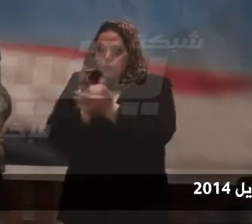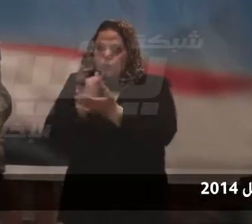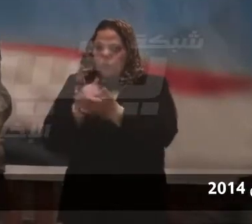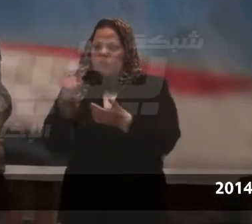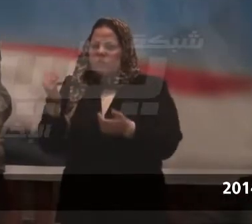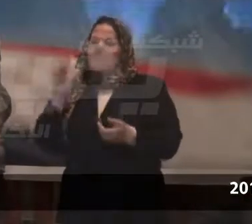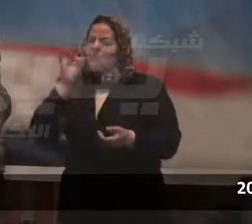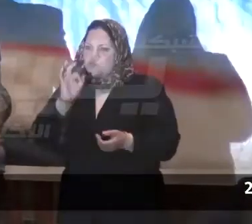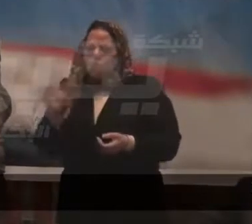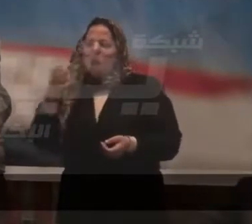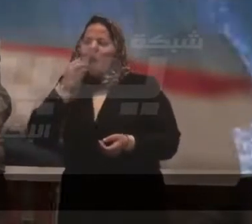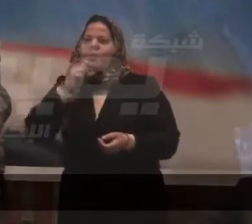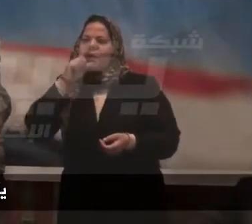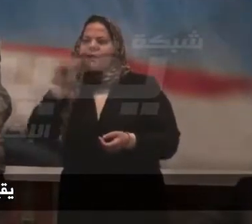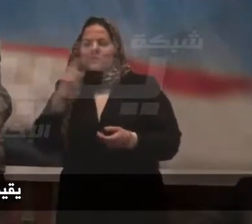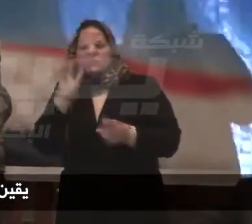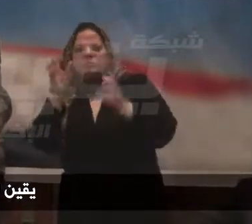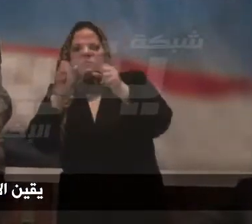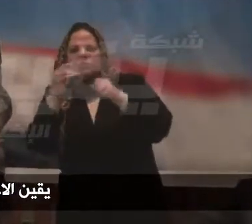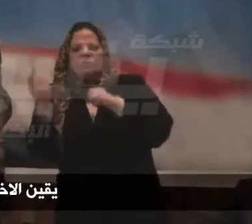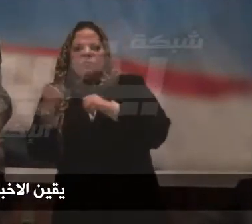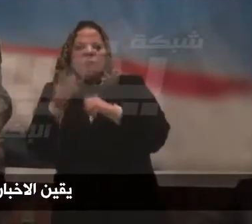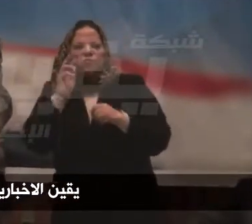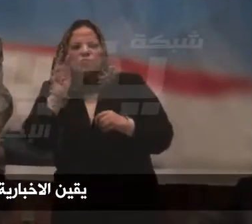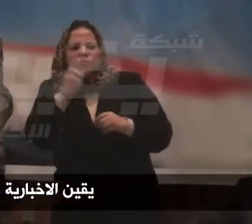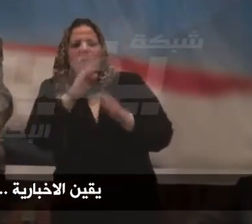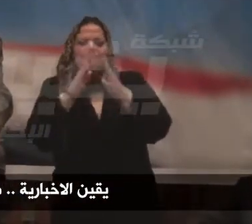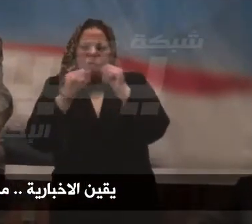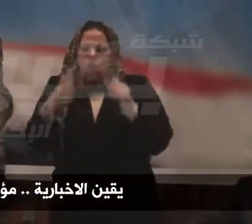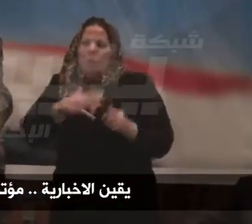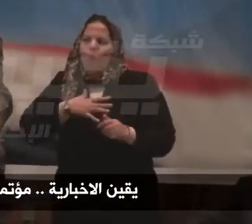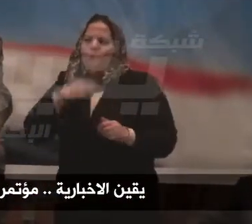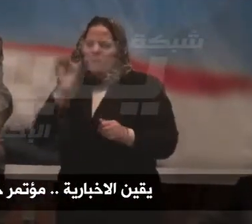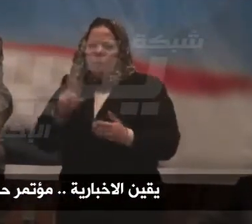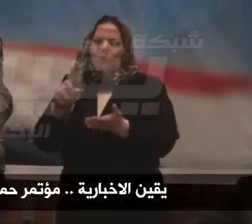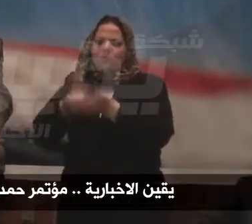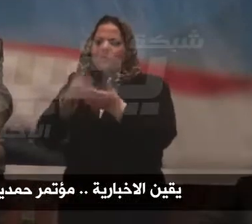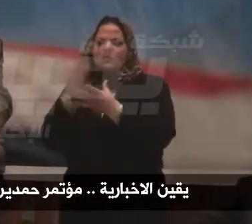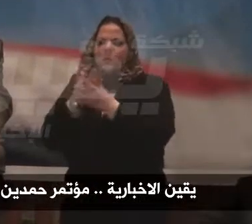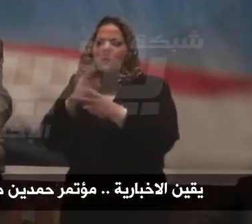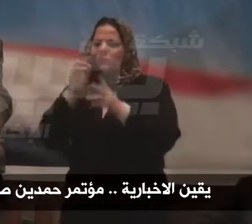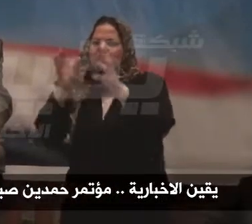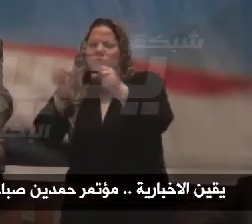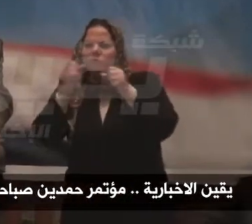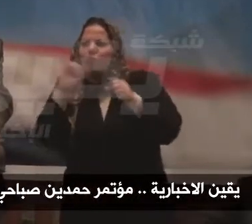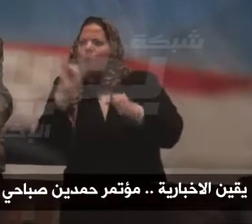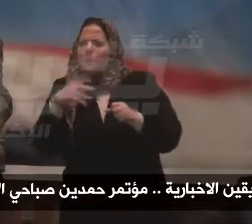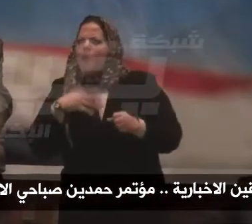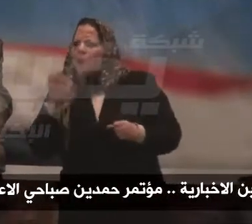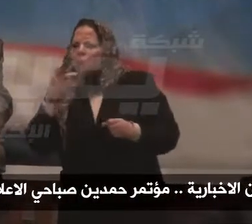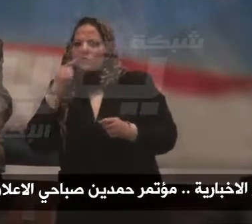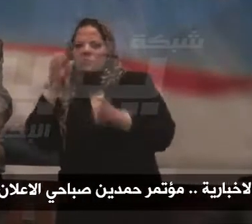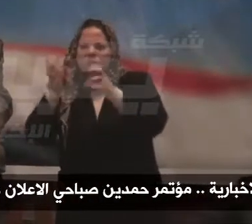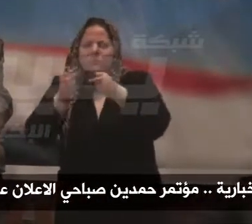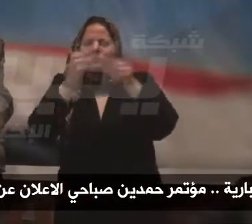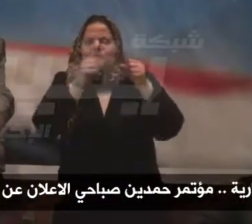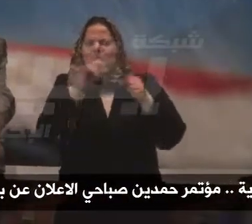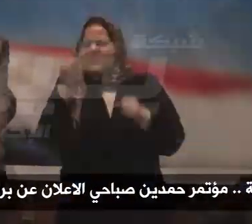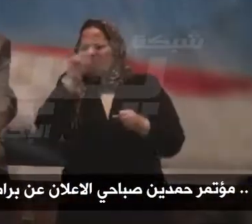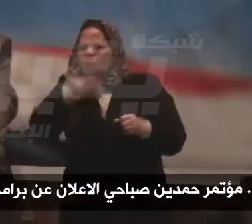فعلا لبسطاء هذا الوطن، ويرعى مصالحهم ويهتم